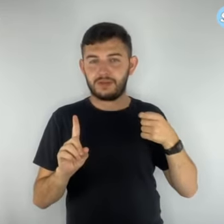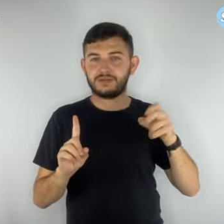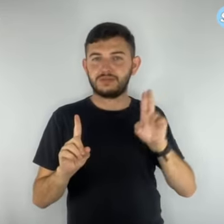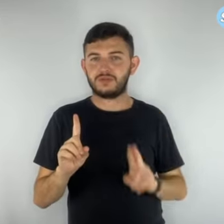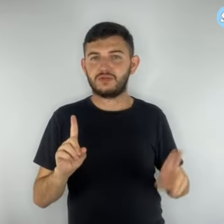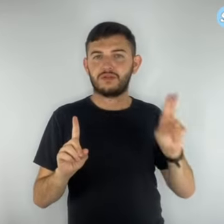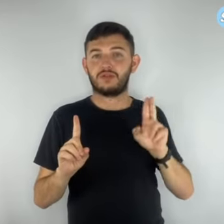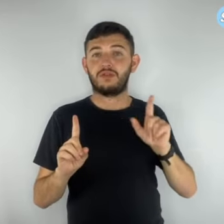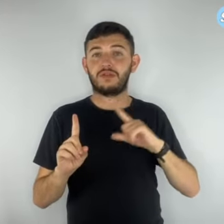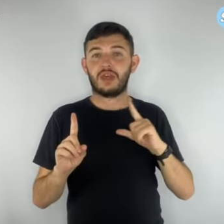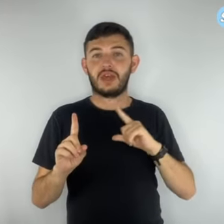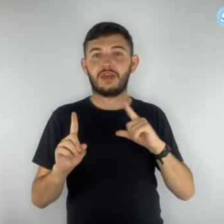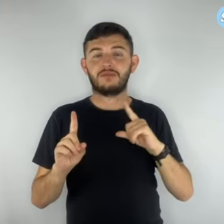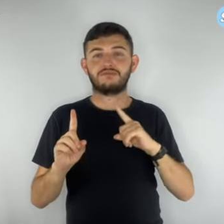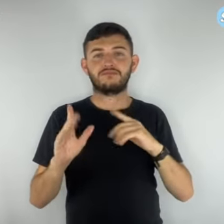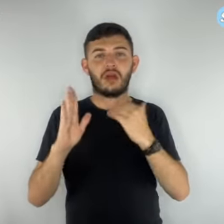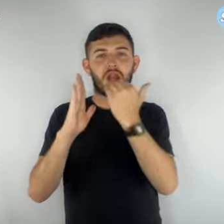as versões usadas pelos criminosos.